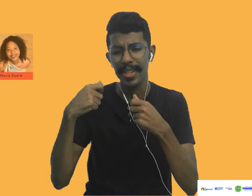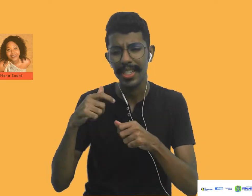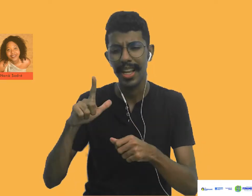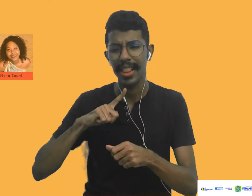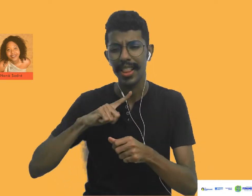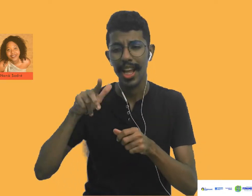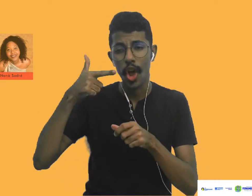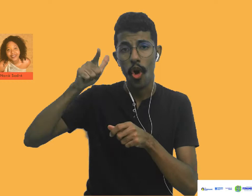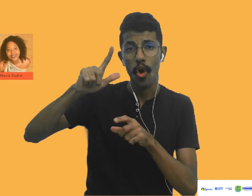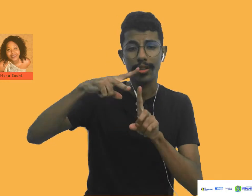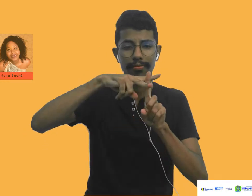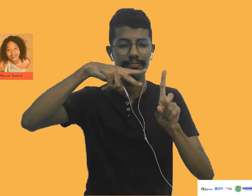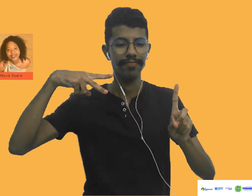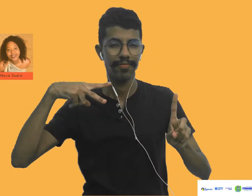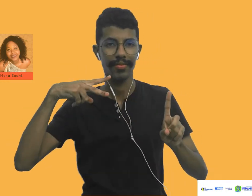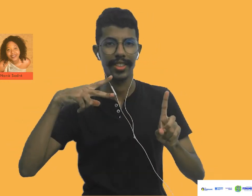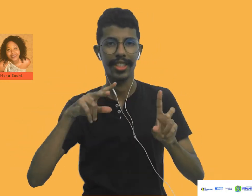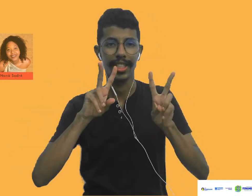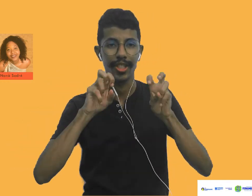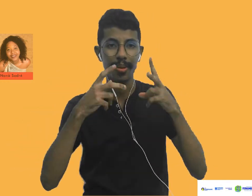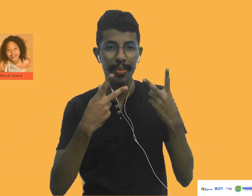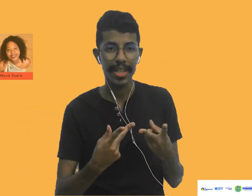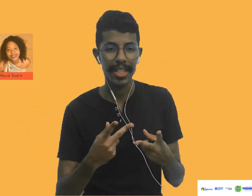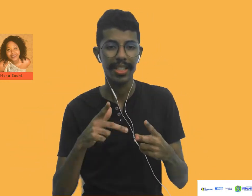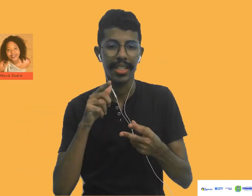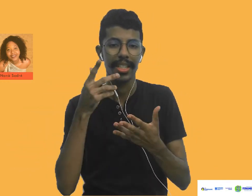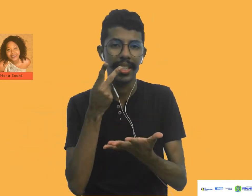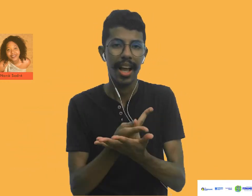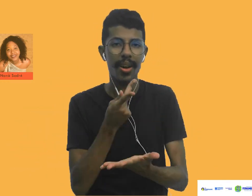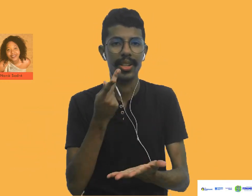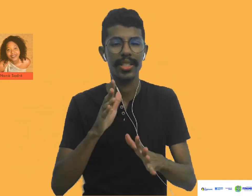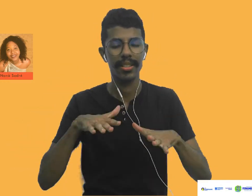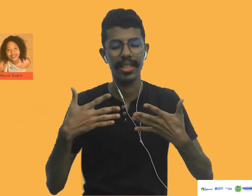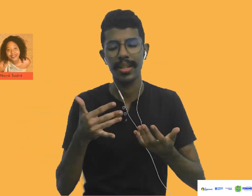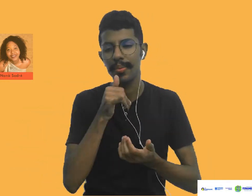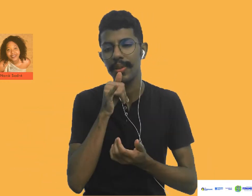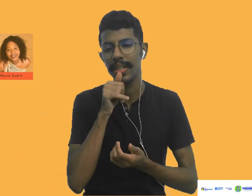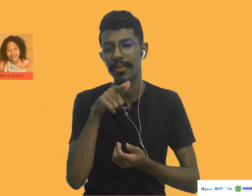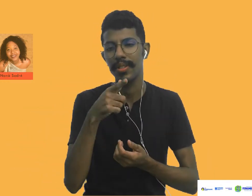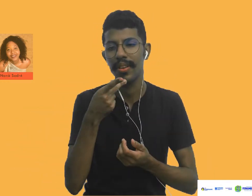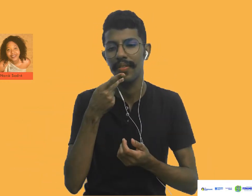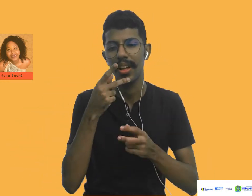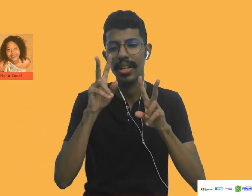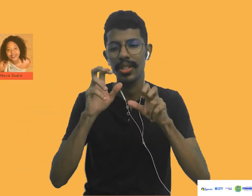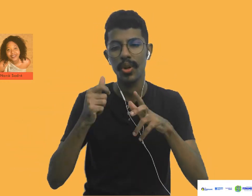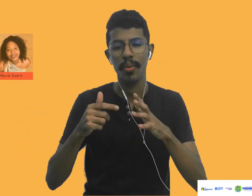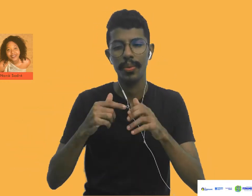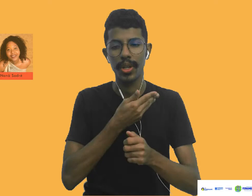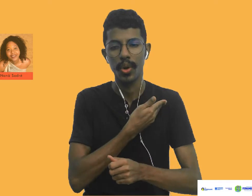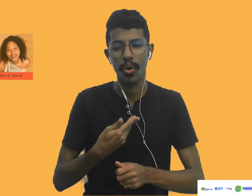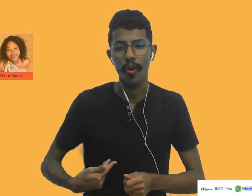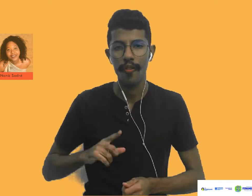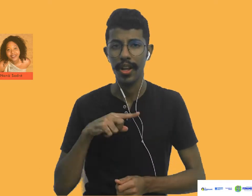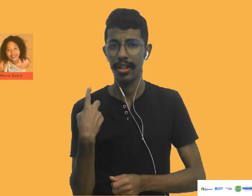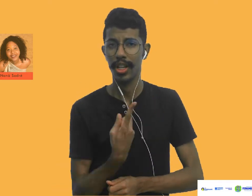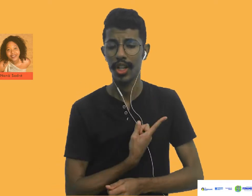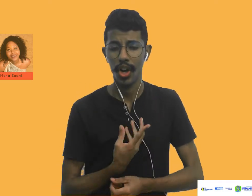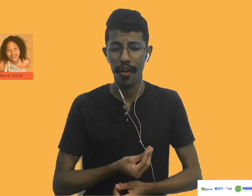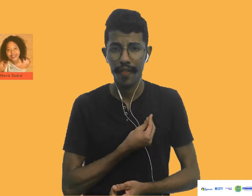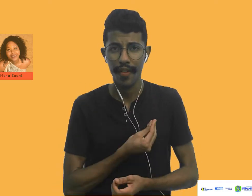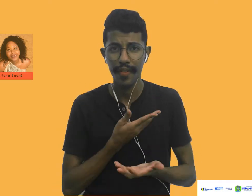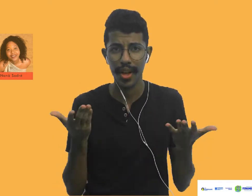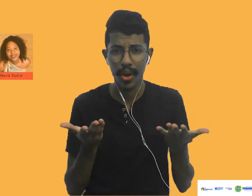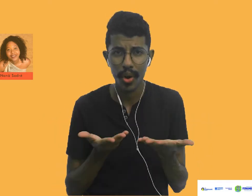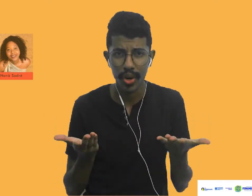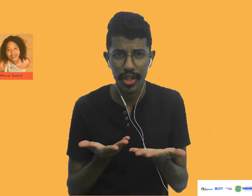outra visão, né, disso tudo que está acontecendo. Então, quando você fala do governo que nós estamos vivendo